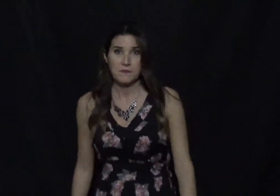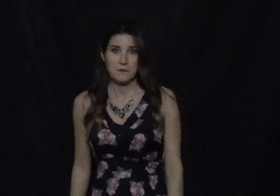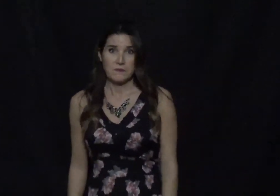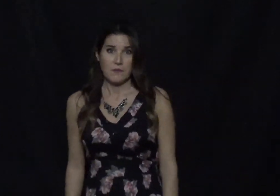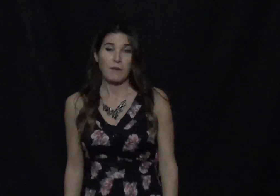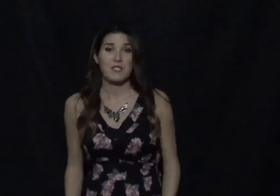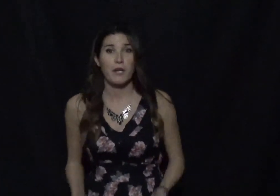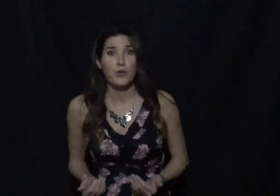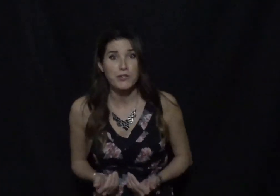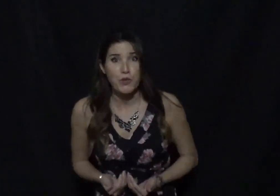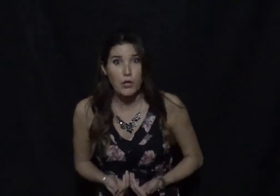A me sembra il nome di un orco.